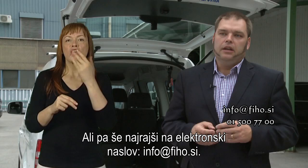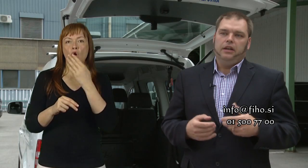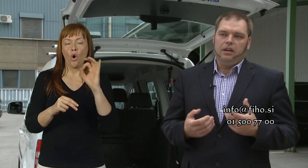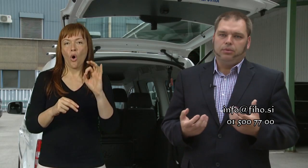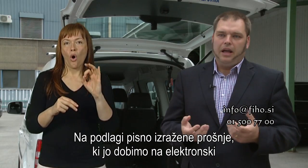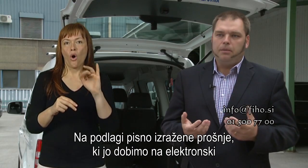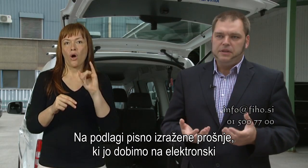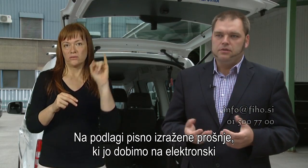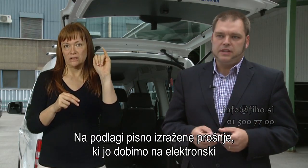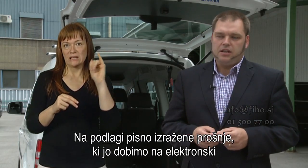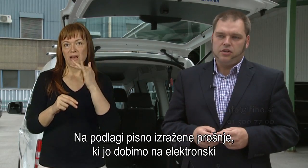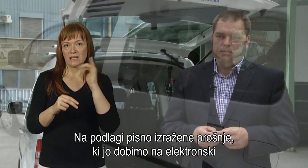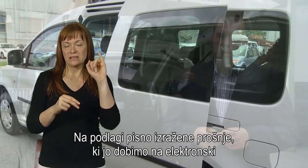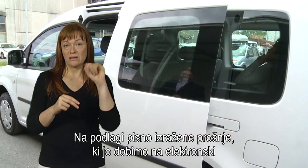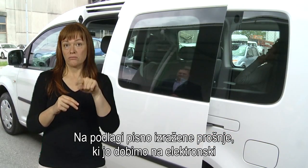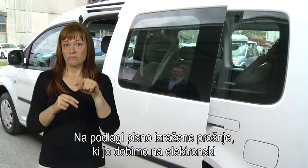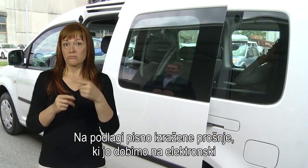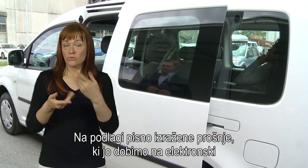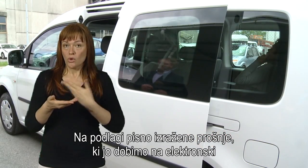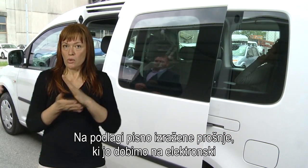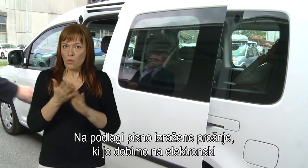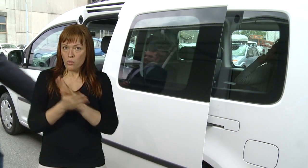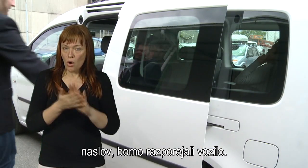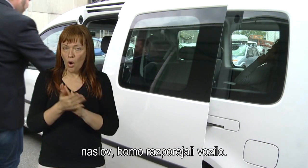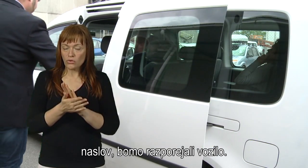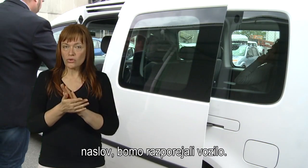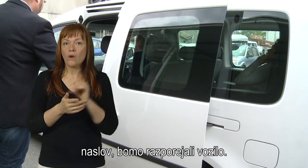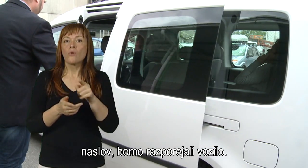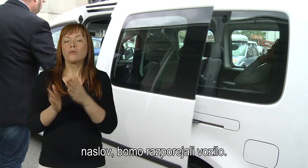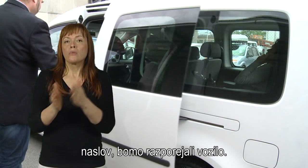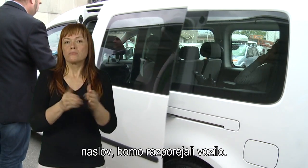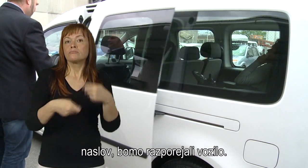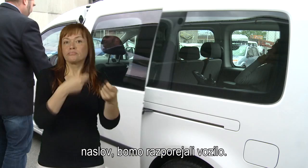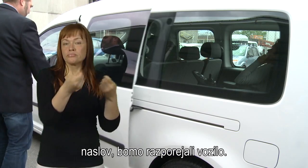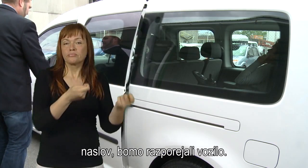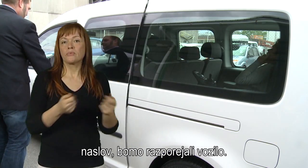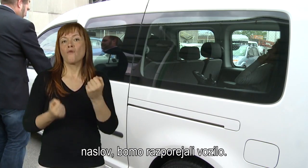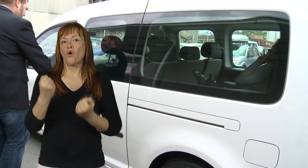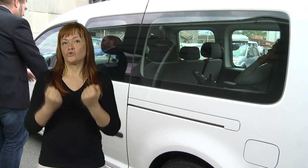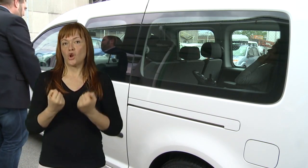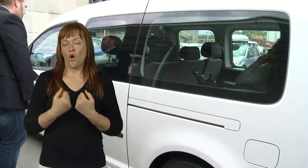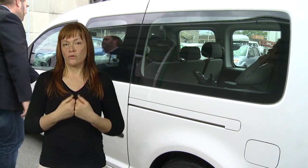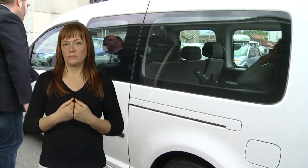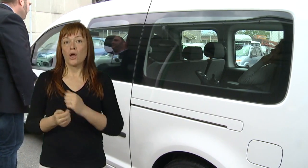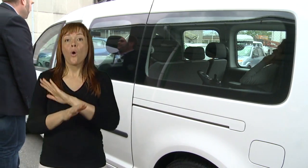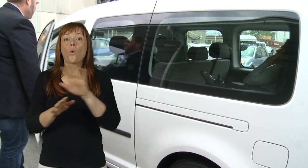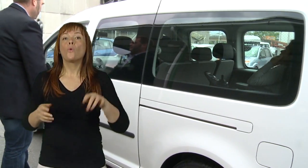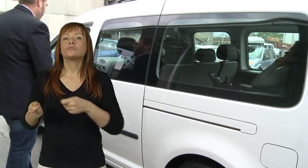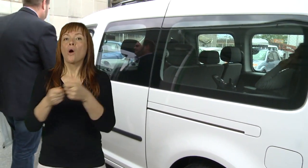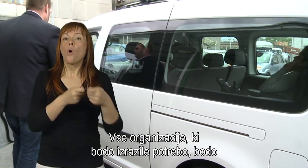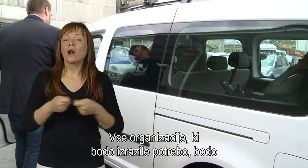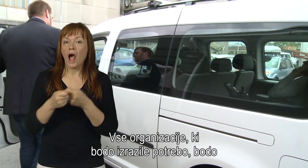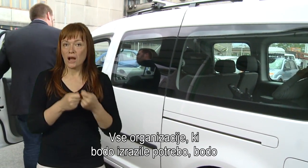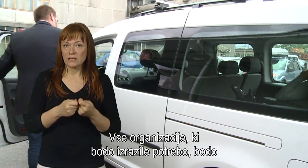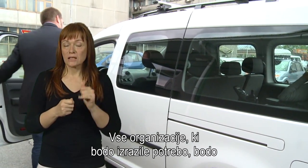info@fiho.si. In na podlagi pisno izražene prošnje, ki jo dobimo na elektronski naslov, bomo potem razporejali vozilo.